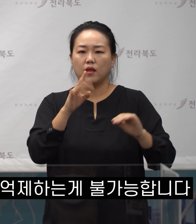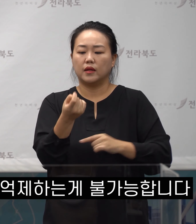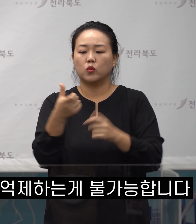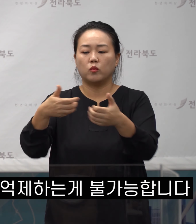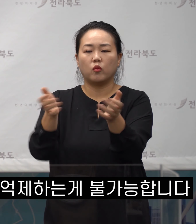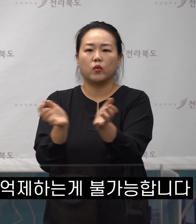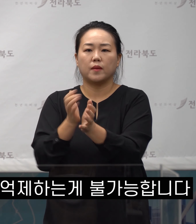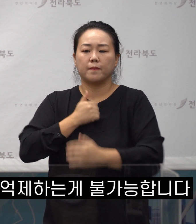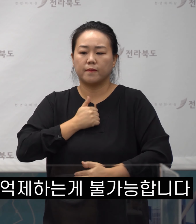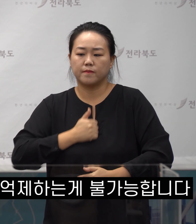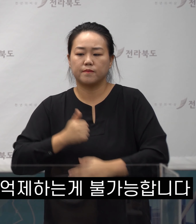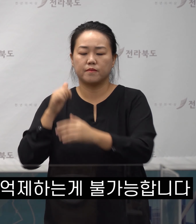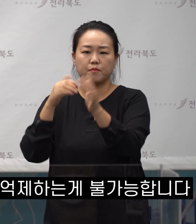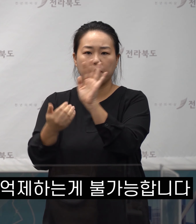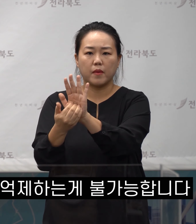게 불가능합니다.